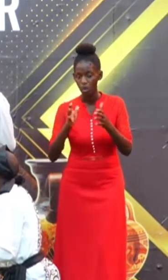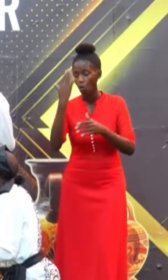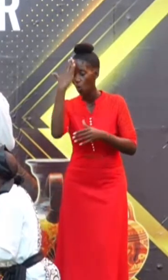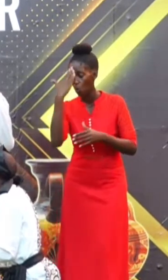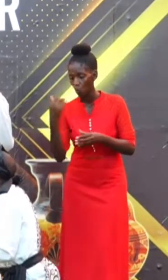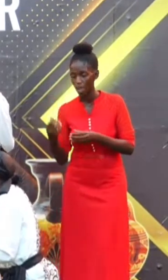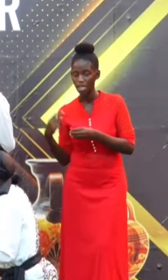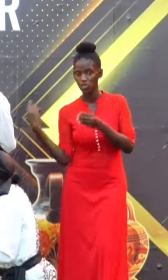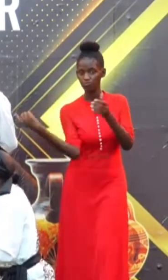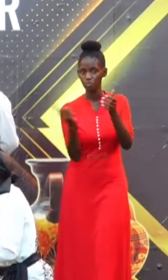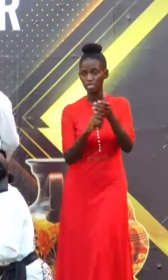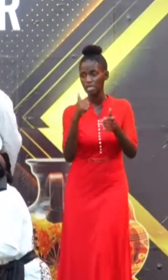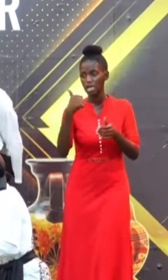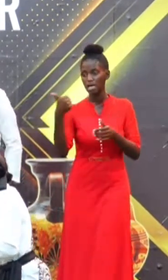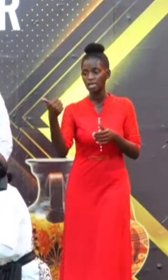omukyalo omulala